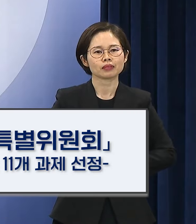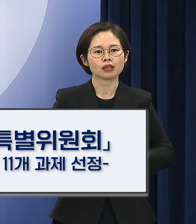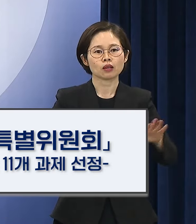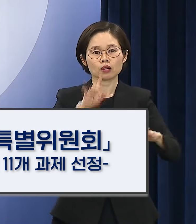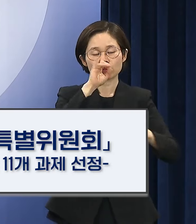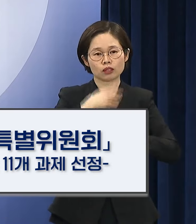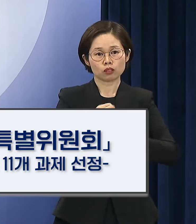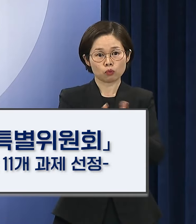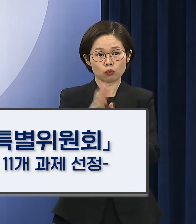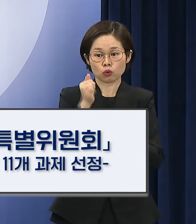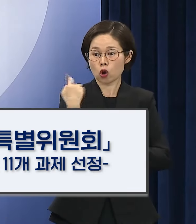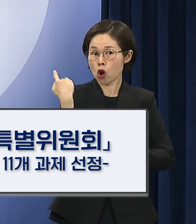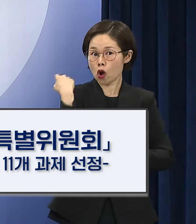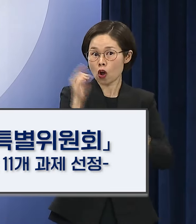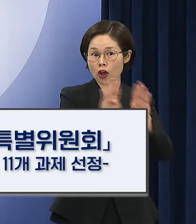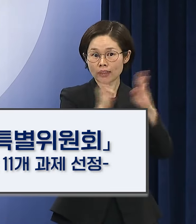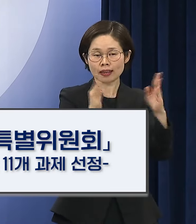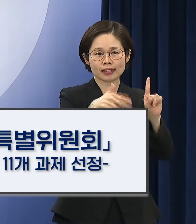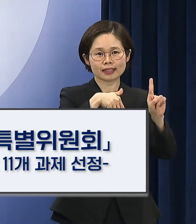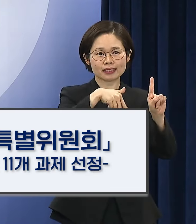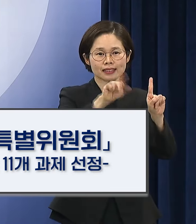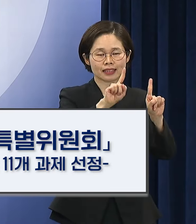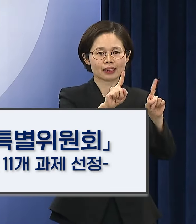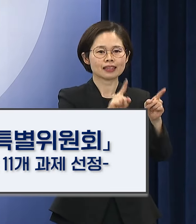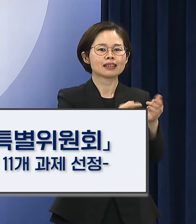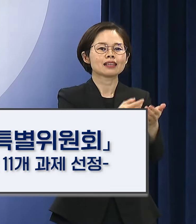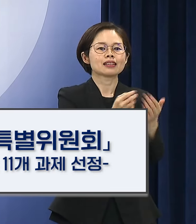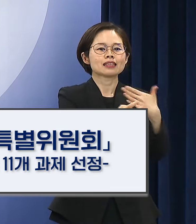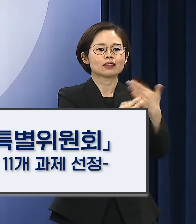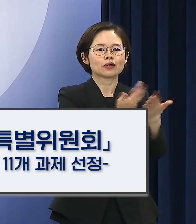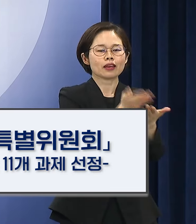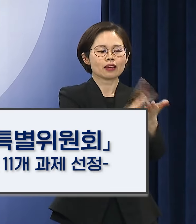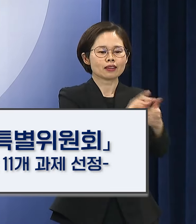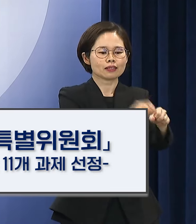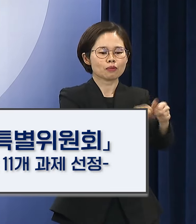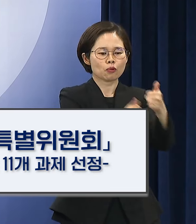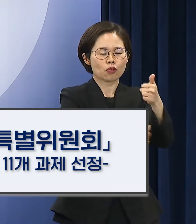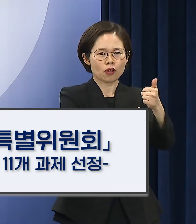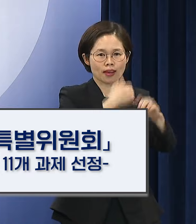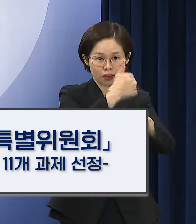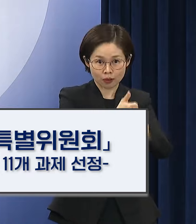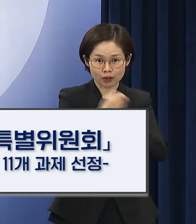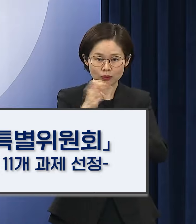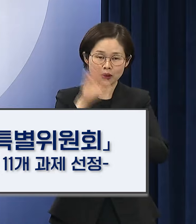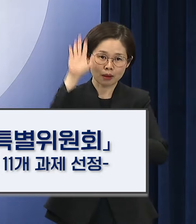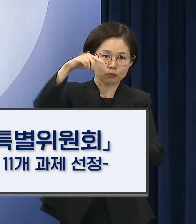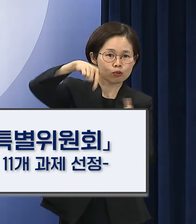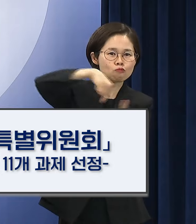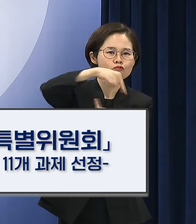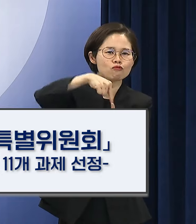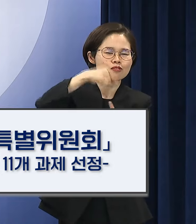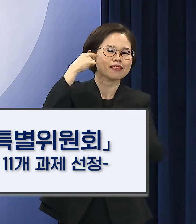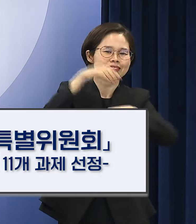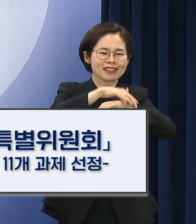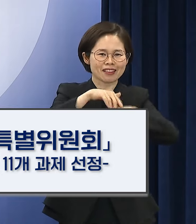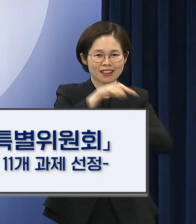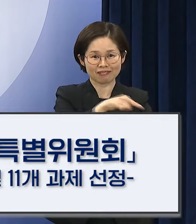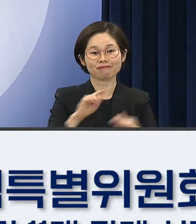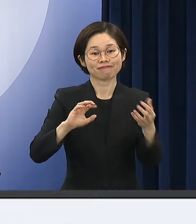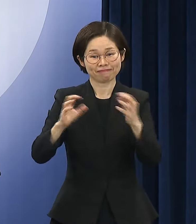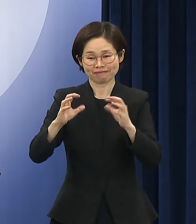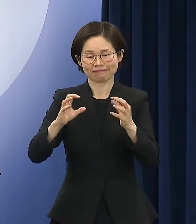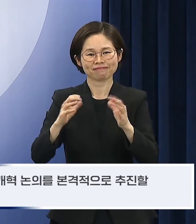오늘 중대본에서는 어제 개최된 제1차 의료개혁 특별위원회 결과와 향후 운영 계획을